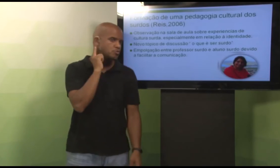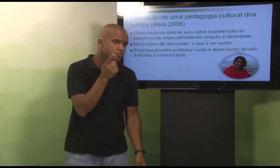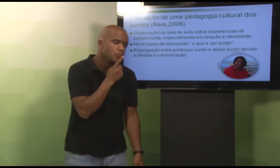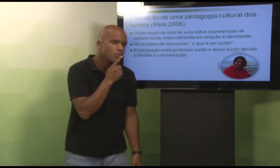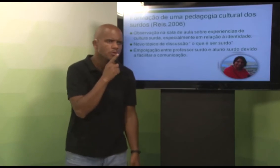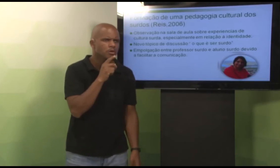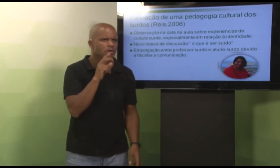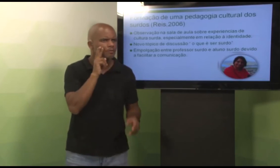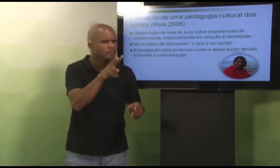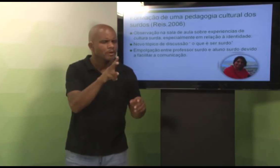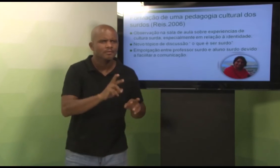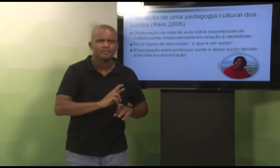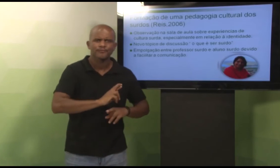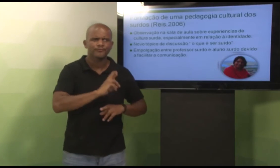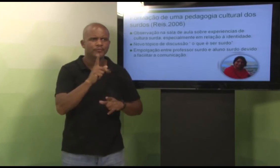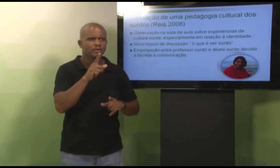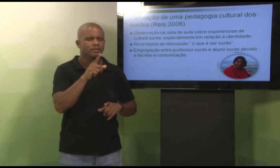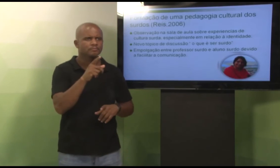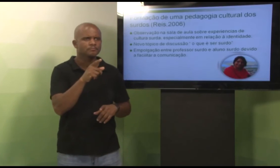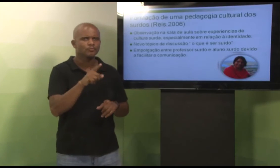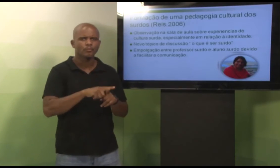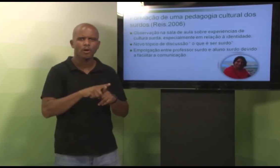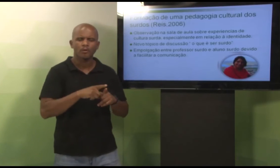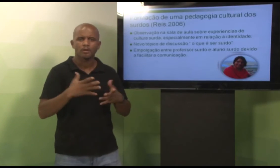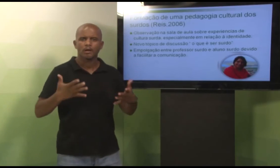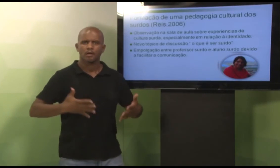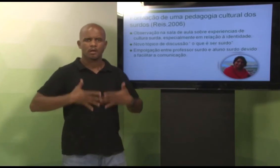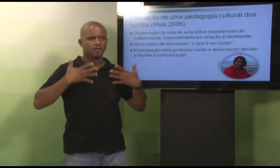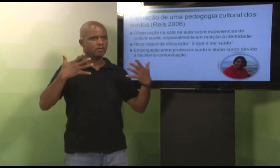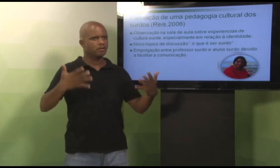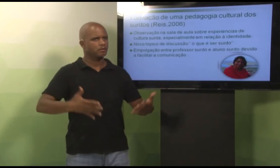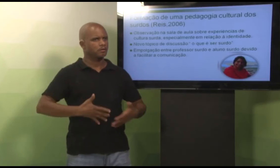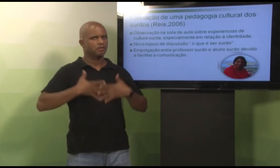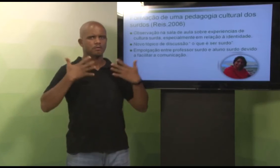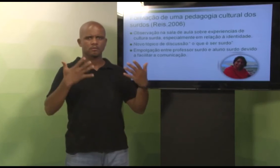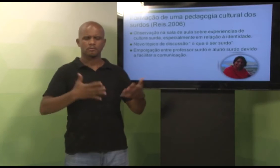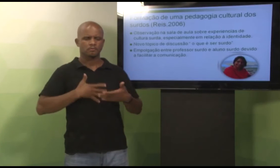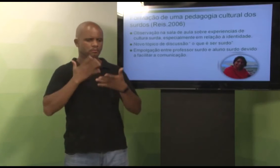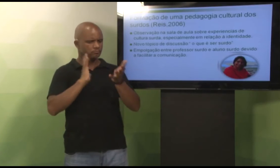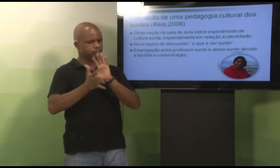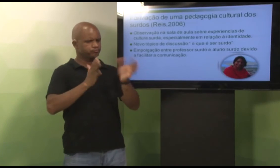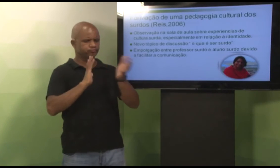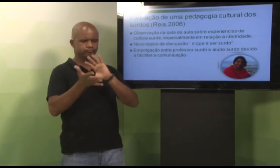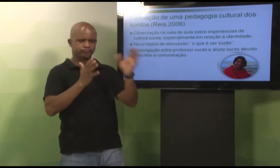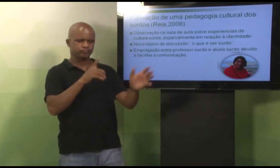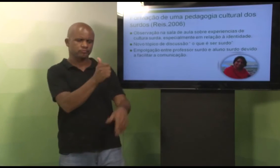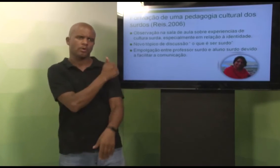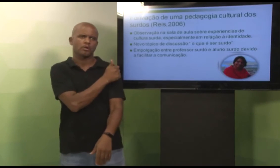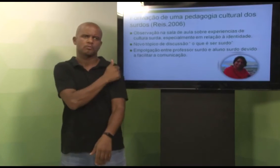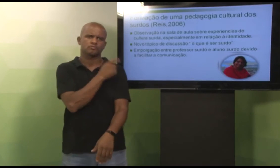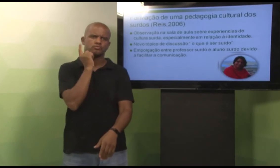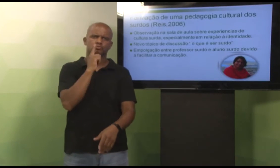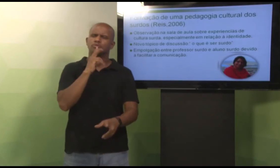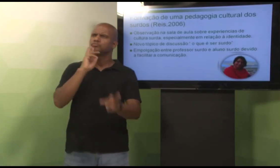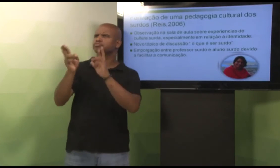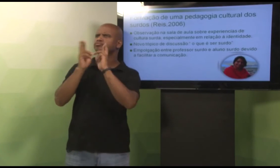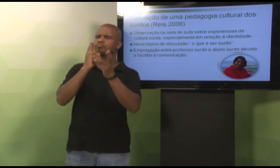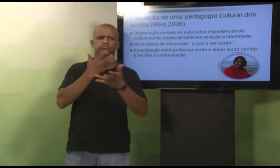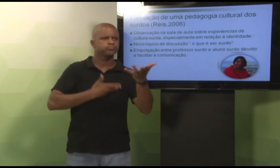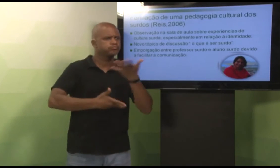em escola, com professor surdo e alunos surdos, era diferente, porque ali havia um